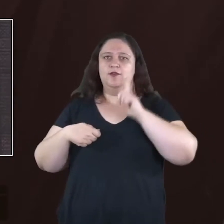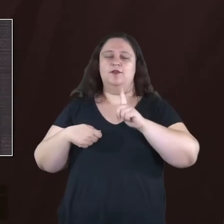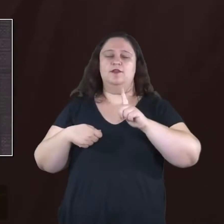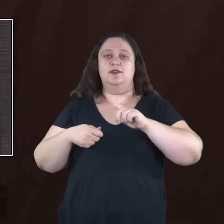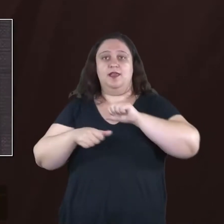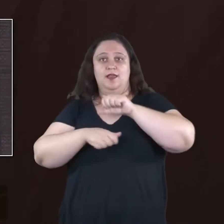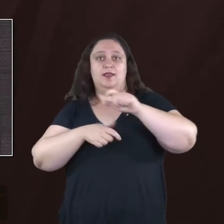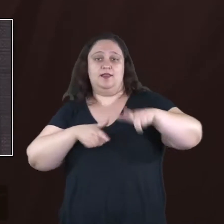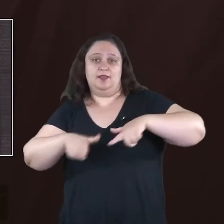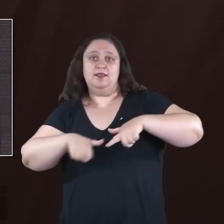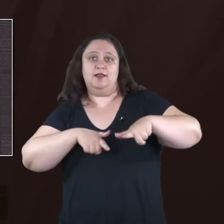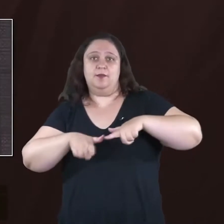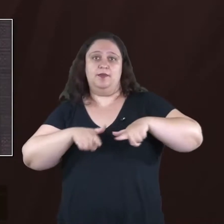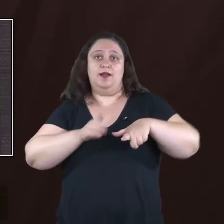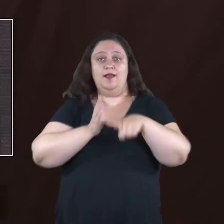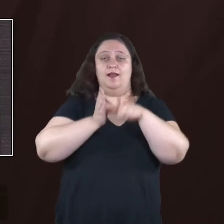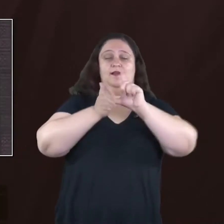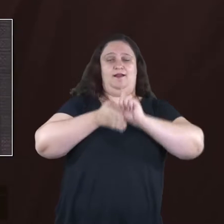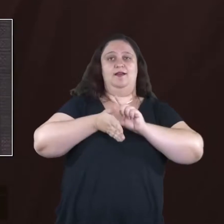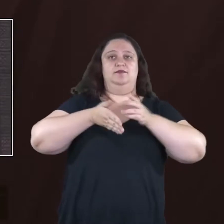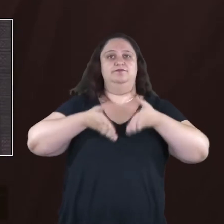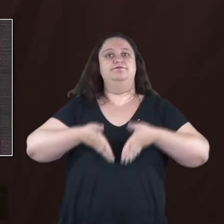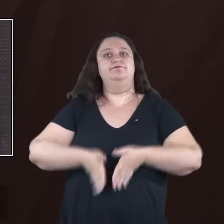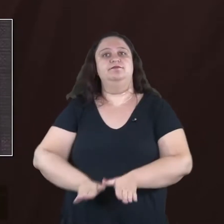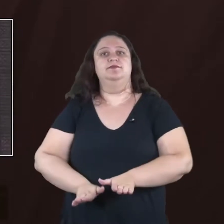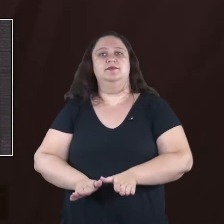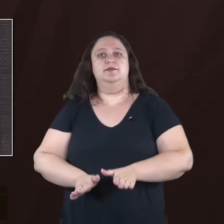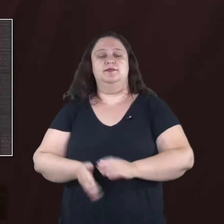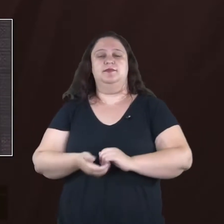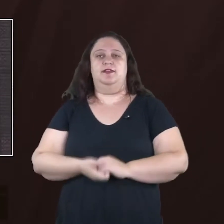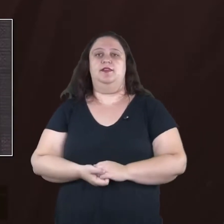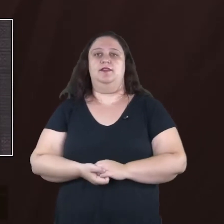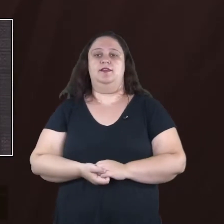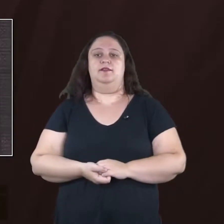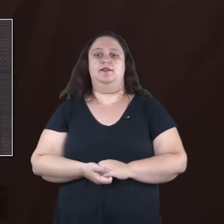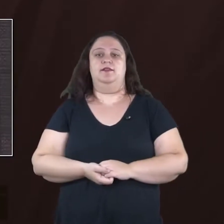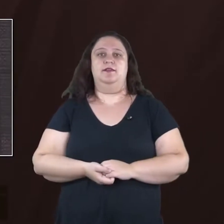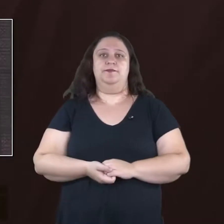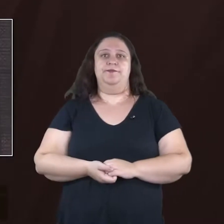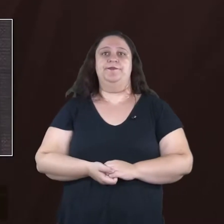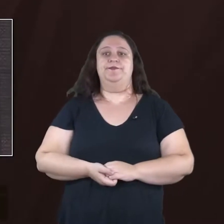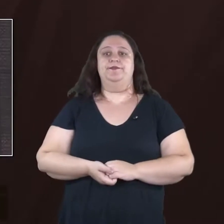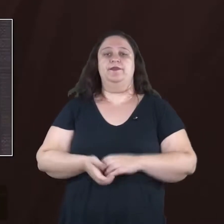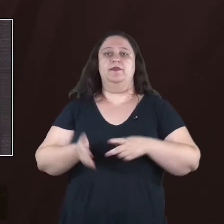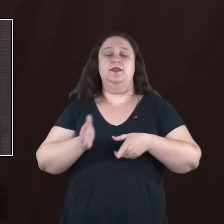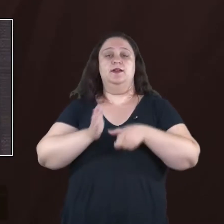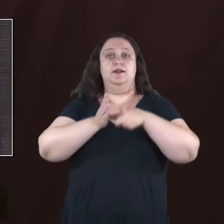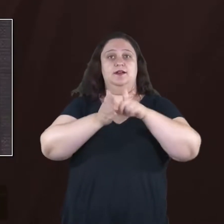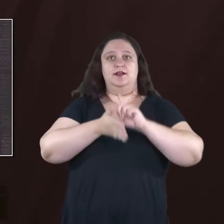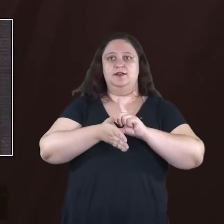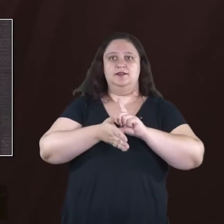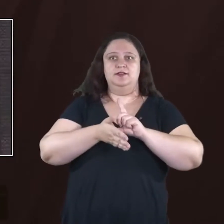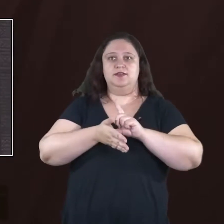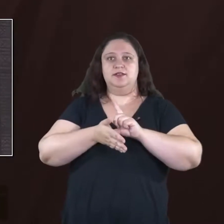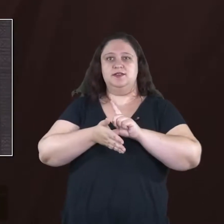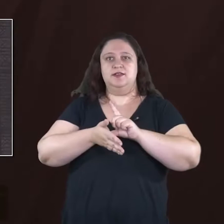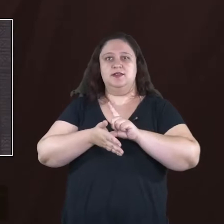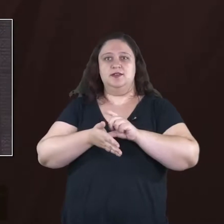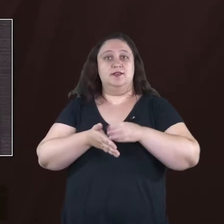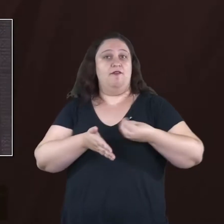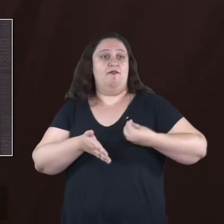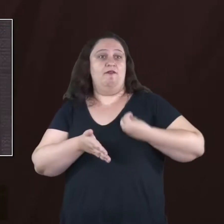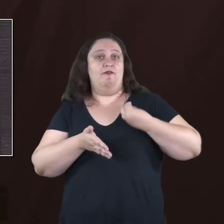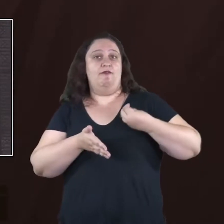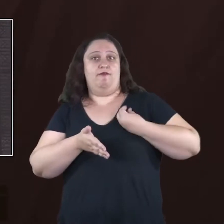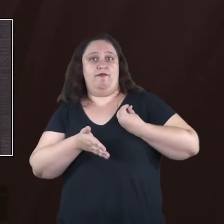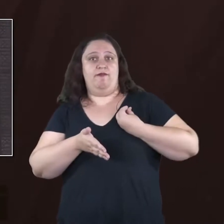nós antes mesmo que nascêssemos, antes mesmo que fizéssemos alguma coisa para